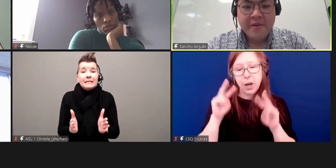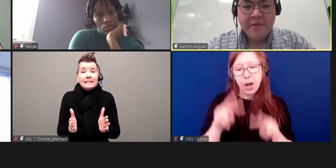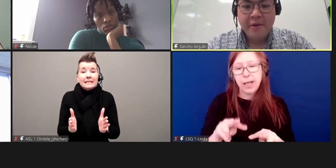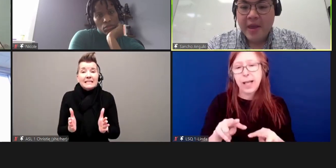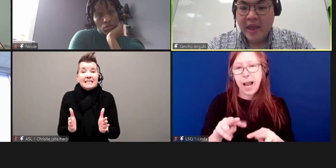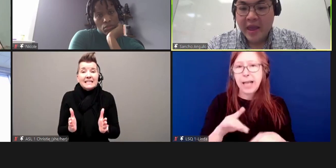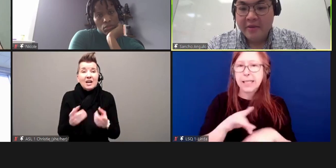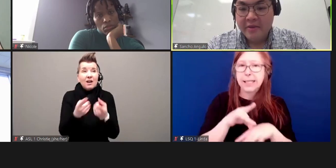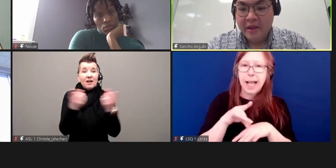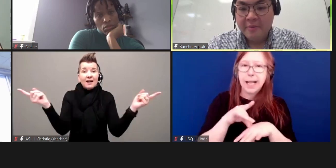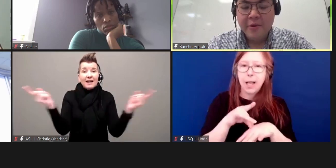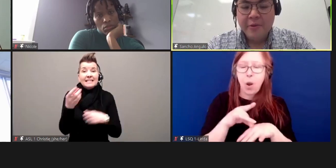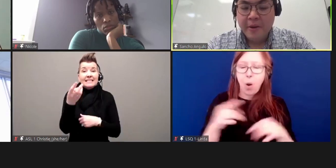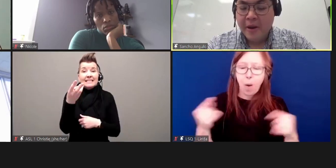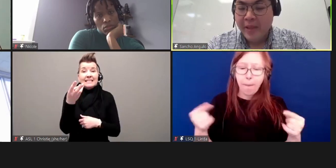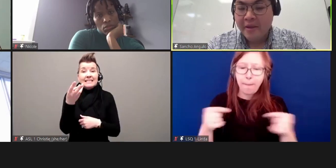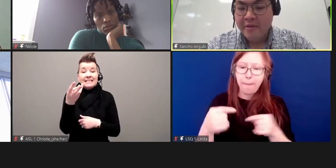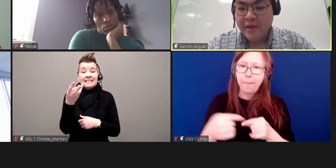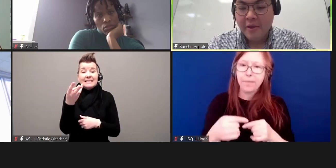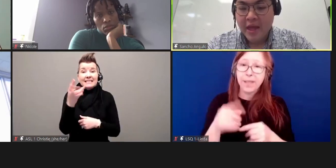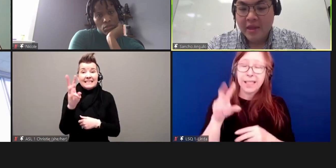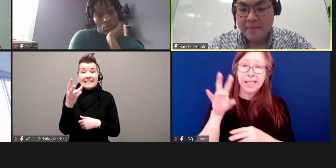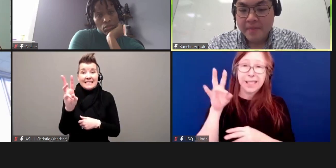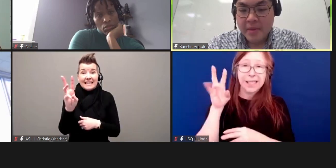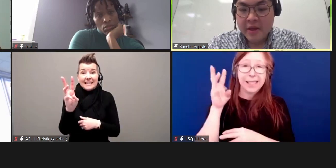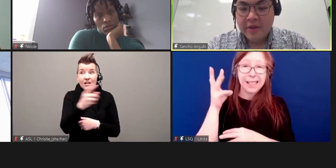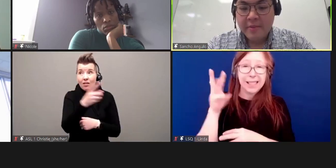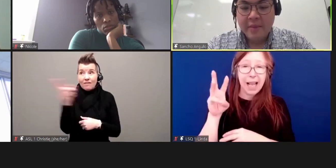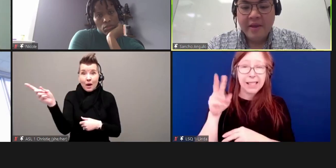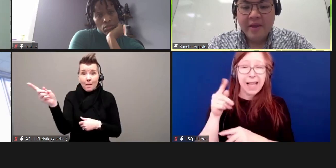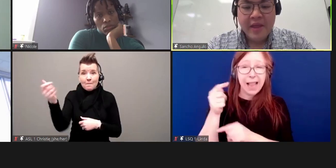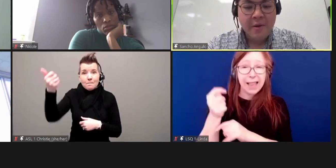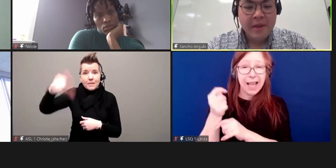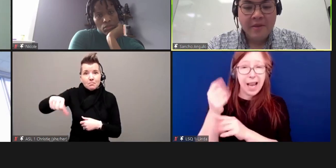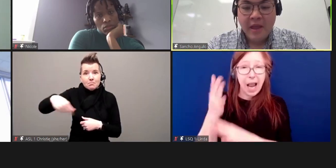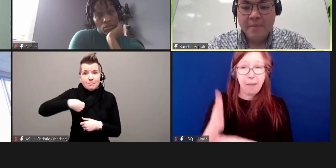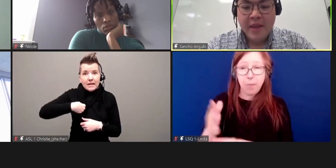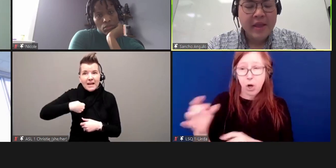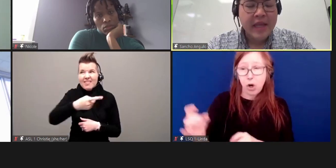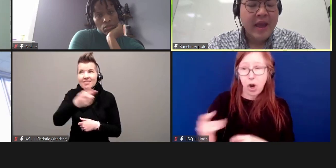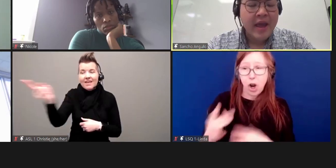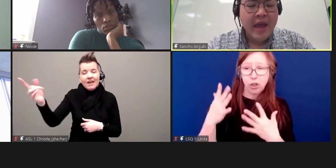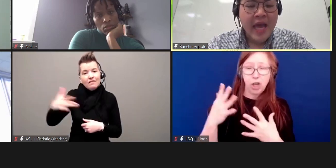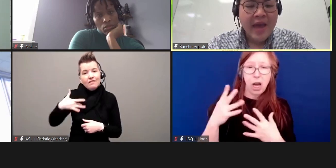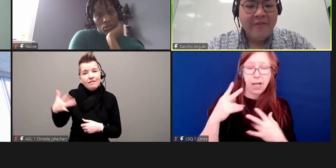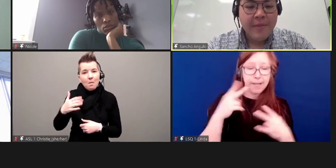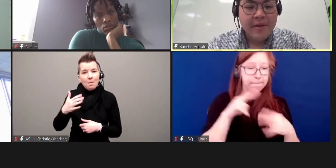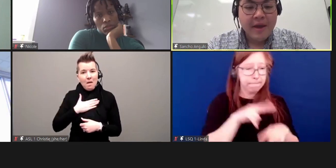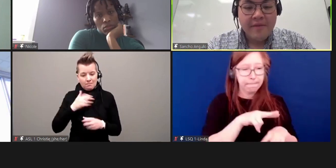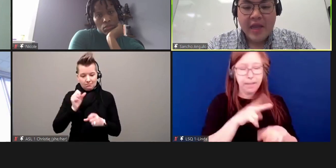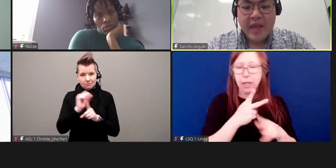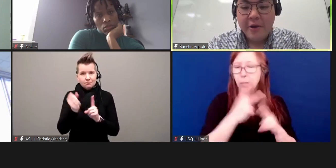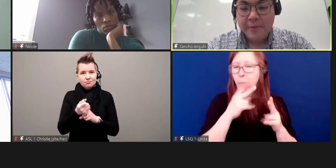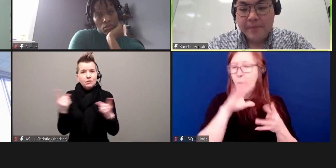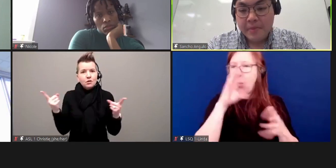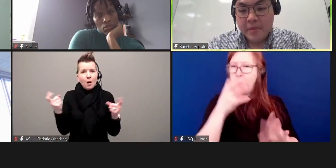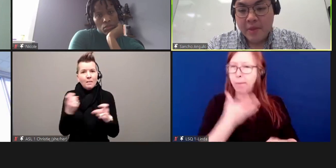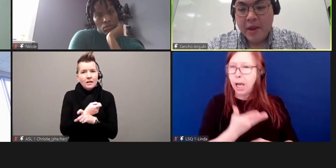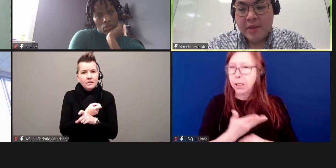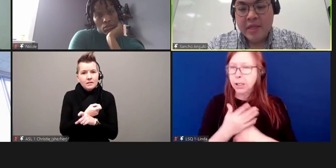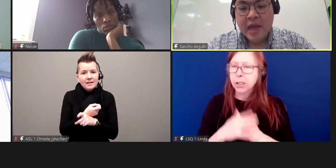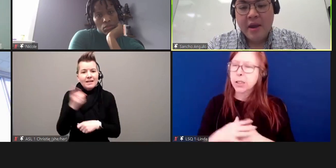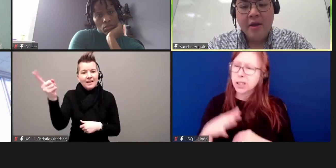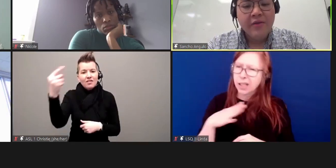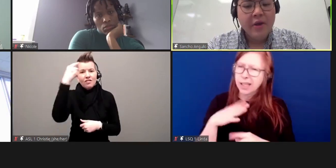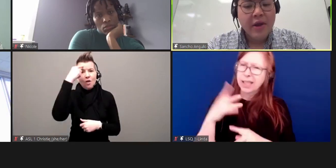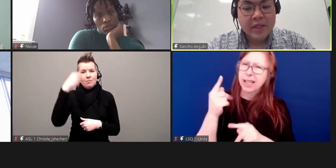syndromes. J'ai été rejetée par 16 thérapeutes qui trouvaient que mon cas était trop complexe. Il y a des thérapeutes